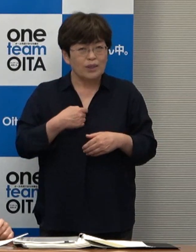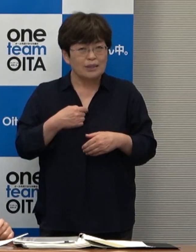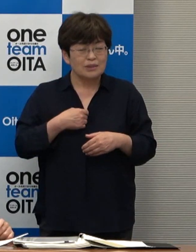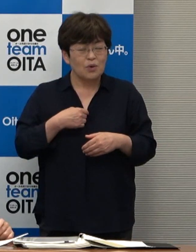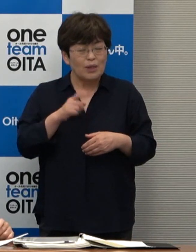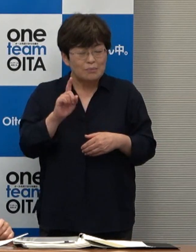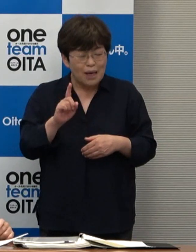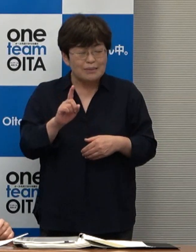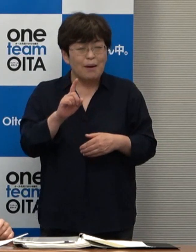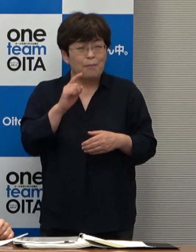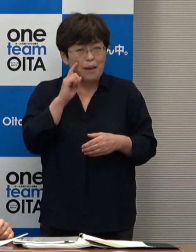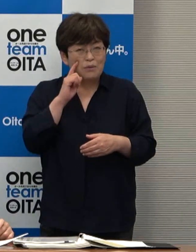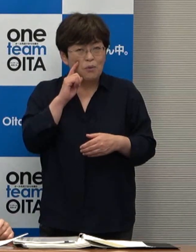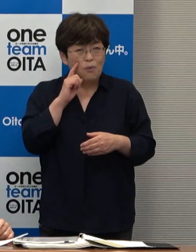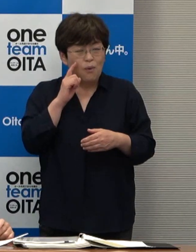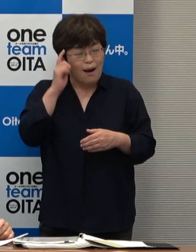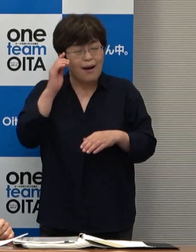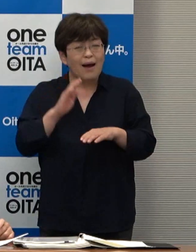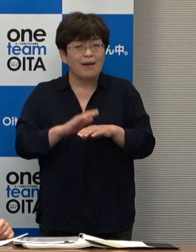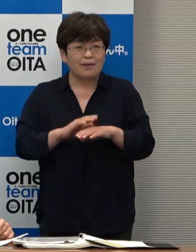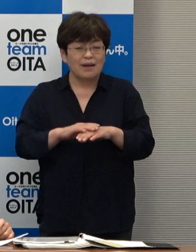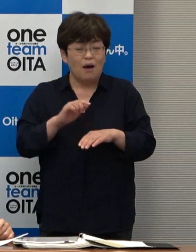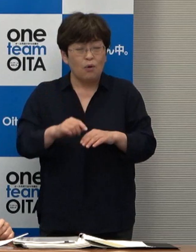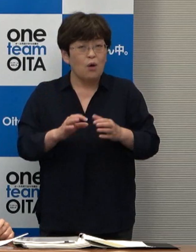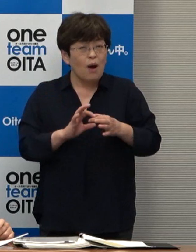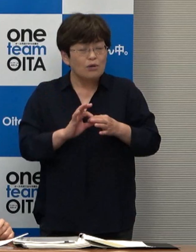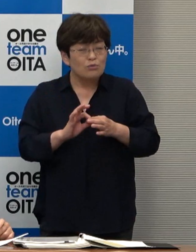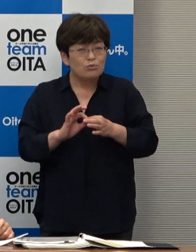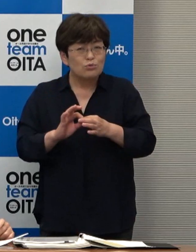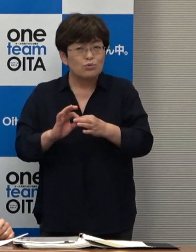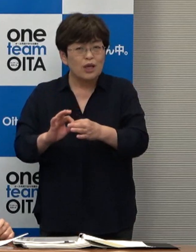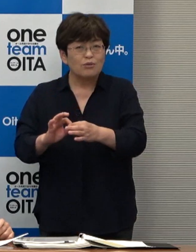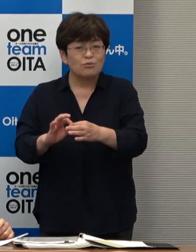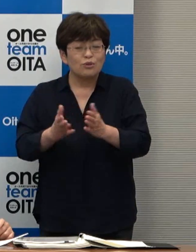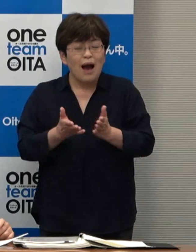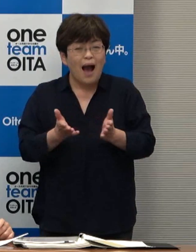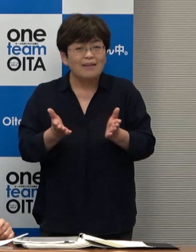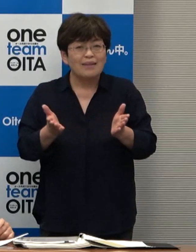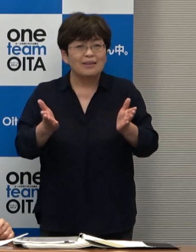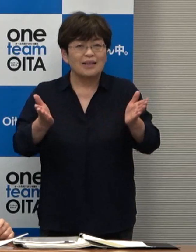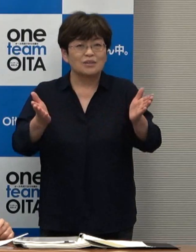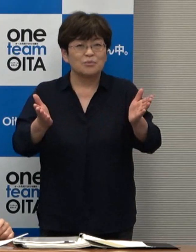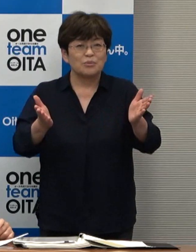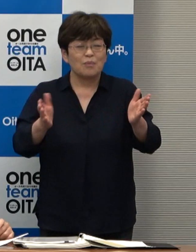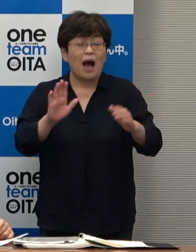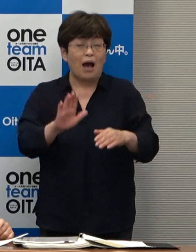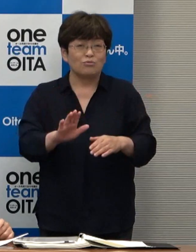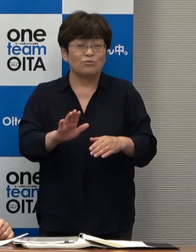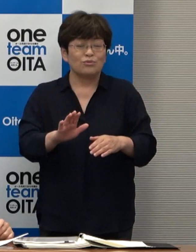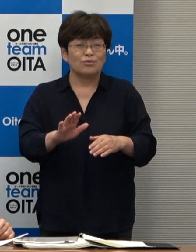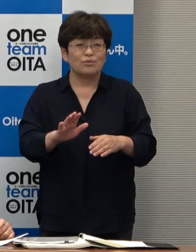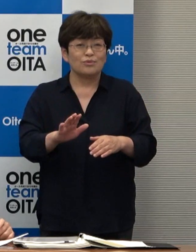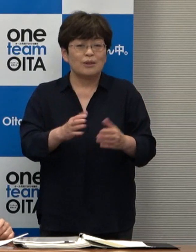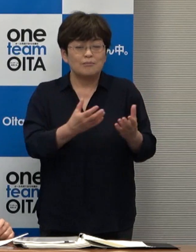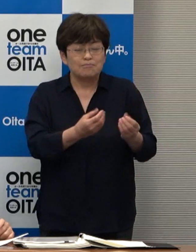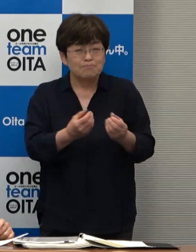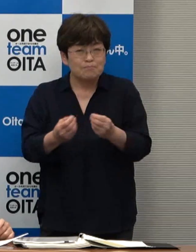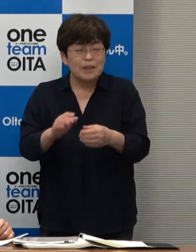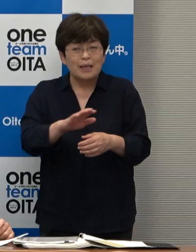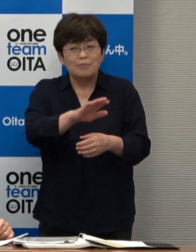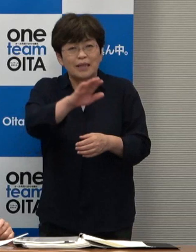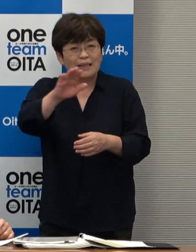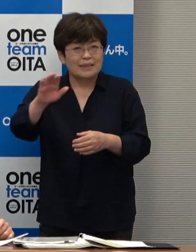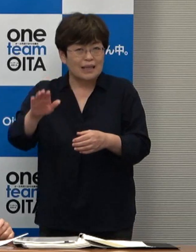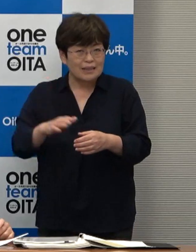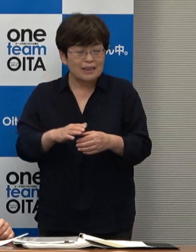針だと。でこれはずっと続いていく継続させていく部分発展させていく部分もこれからあるのでそこはしっかり皆さんに見届け